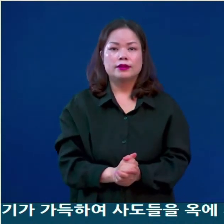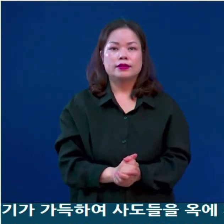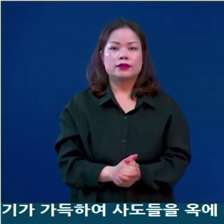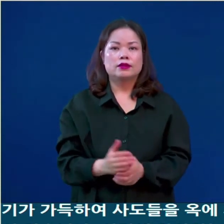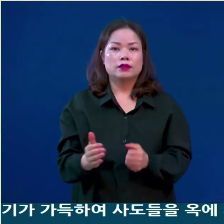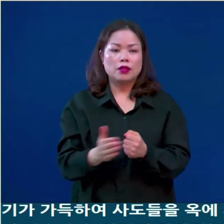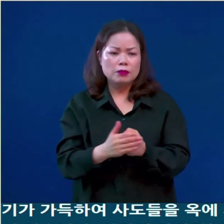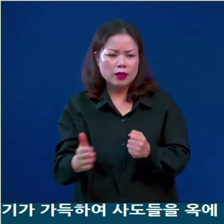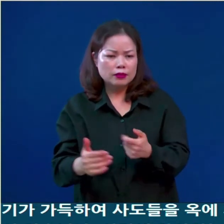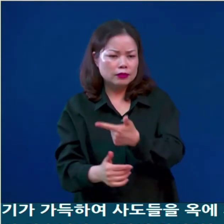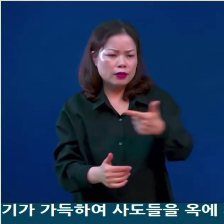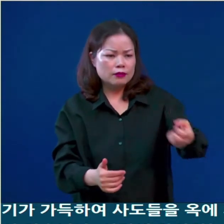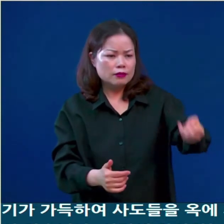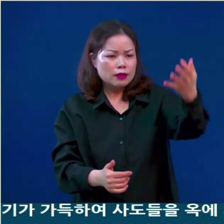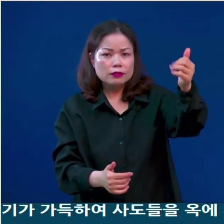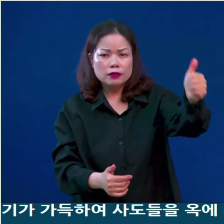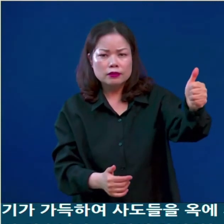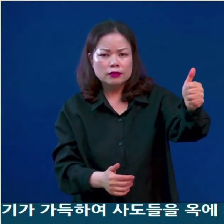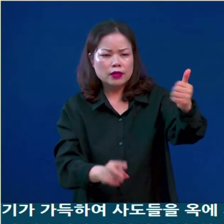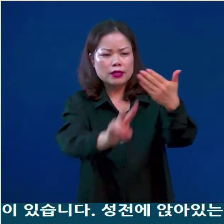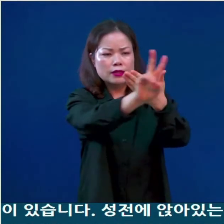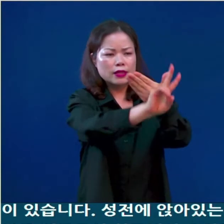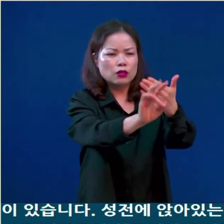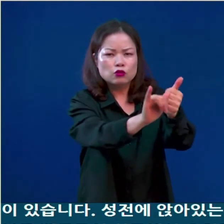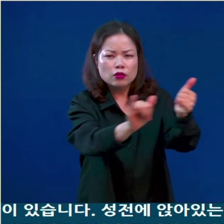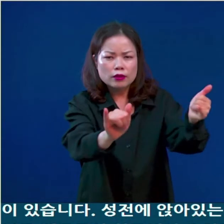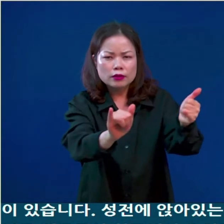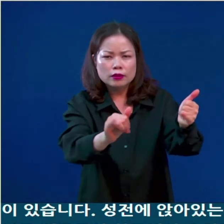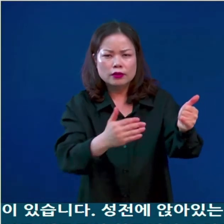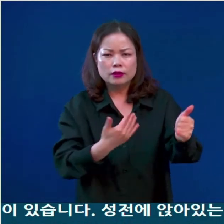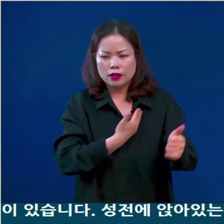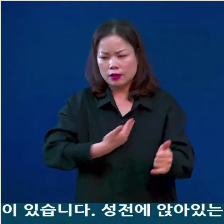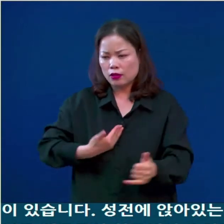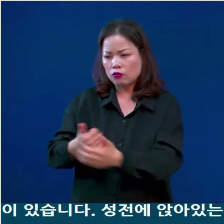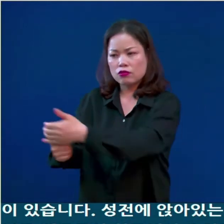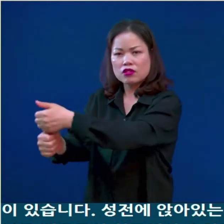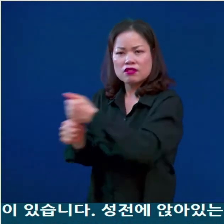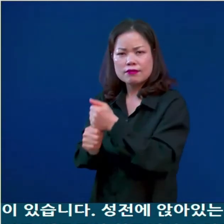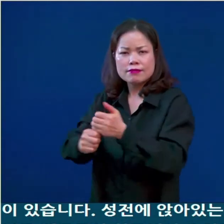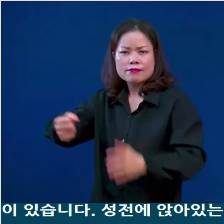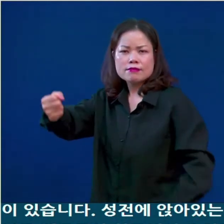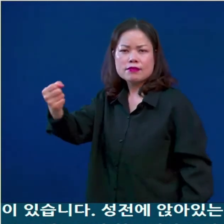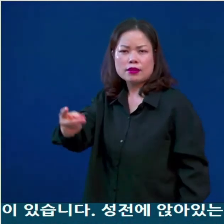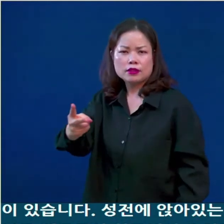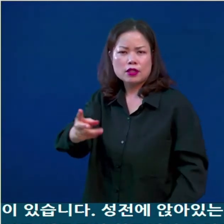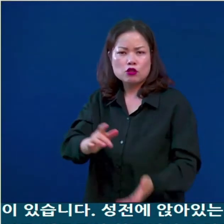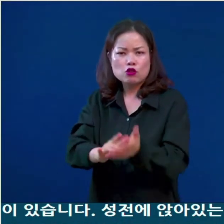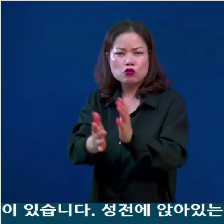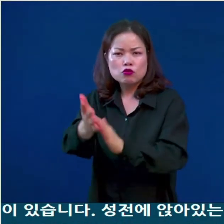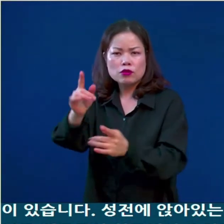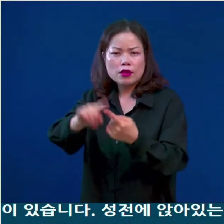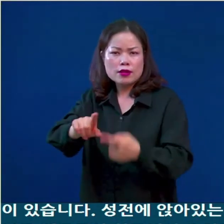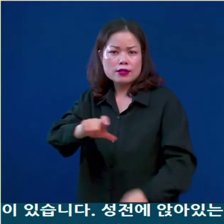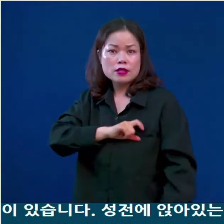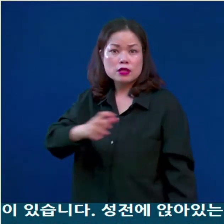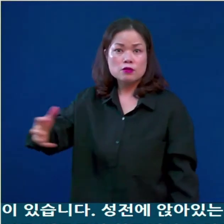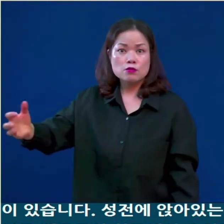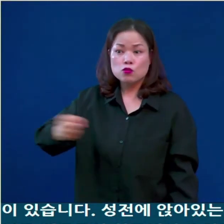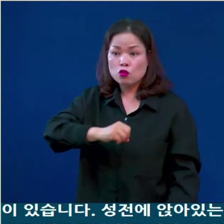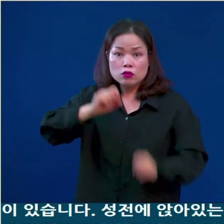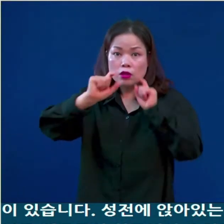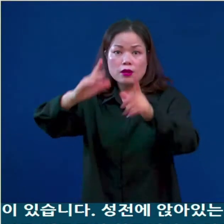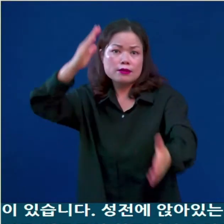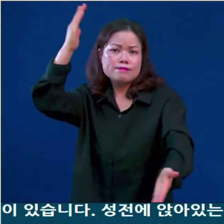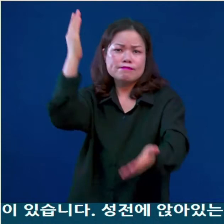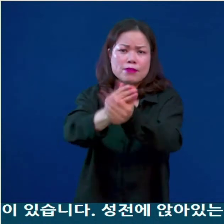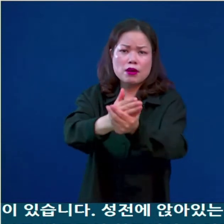그러자 대제사장들과 사두개인들은 사도들을 붙잡아서 다시는 예수의 이름으로 전하지